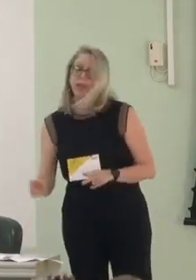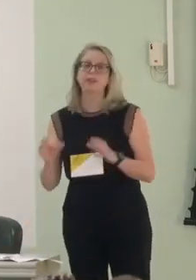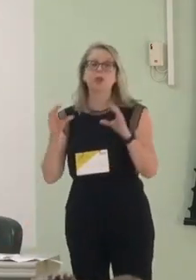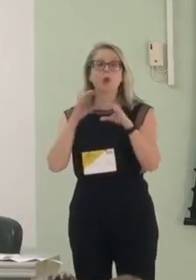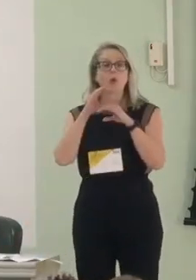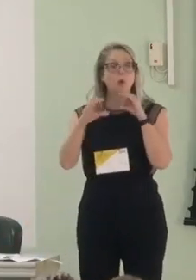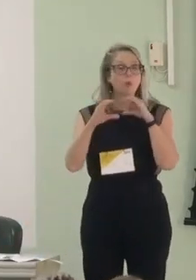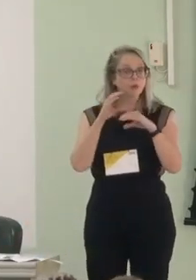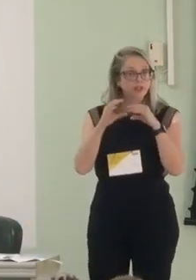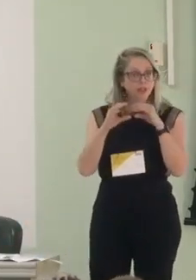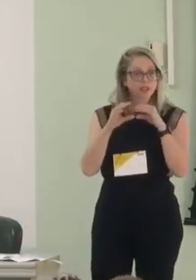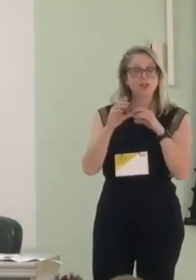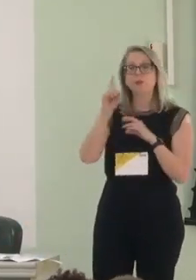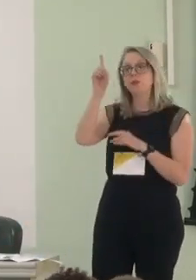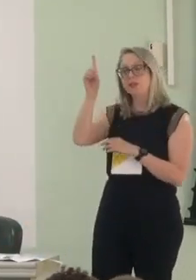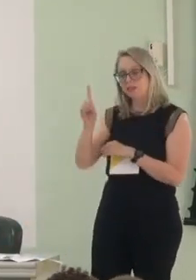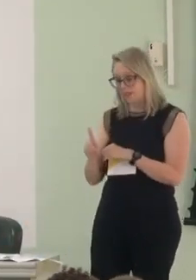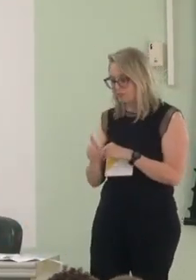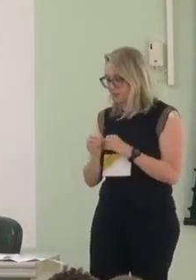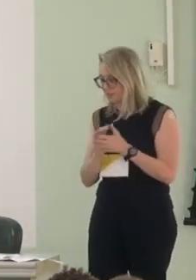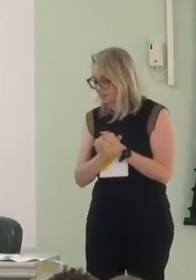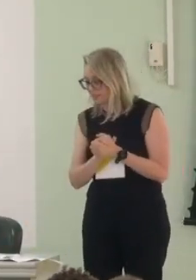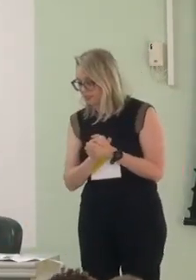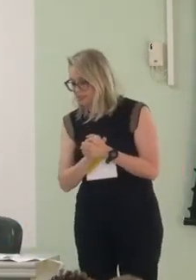entre deficiência e linguagem